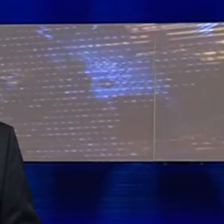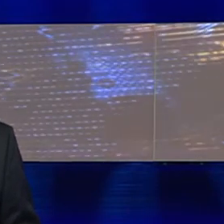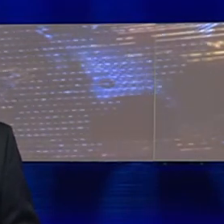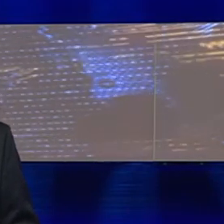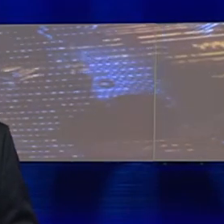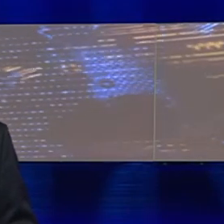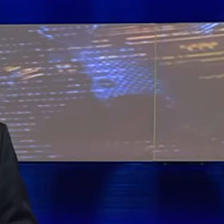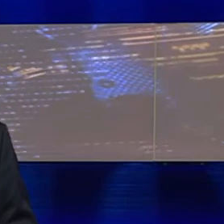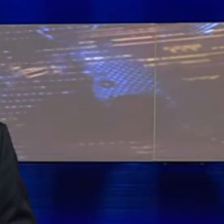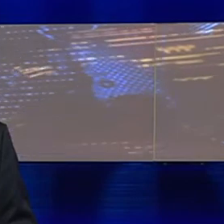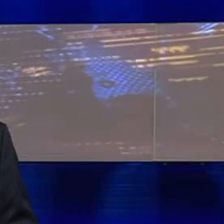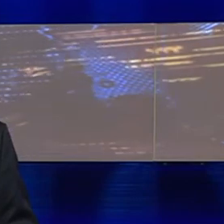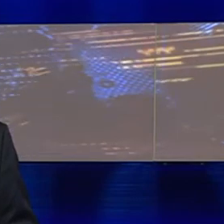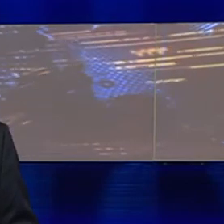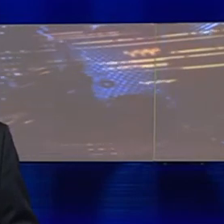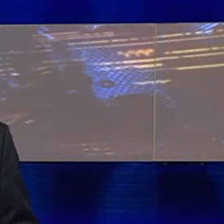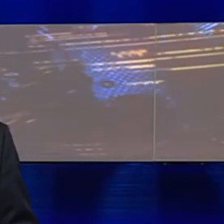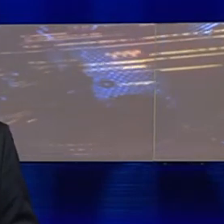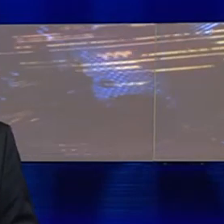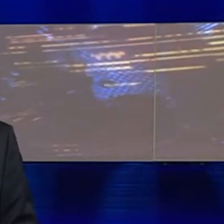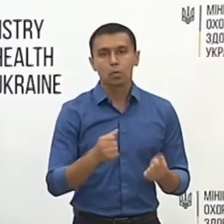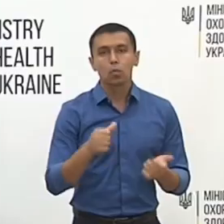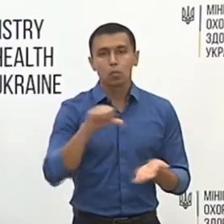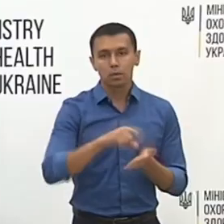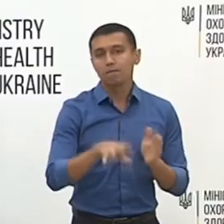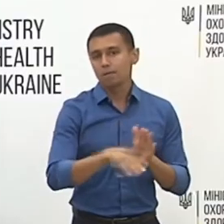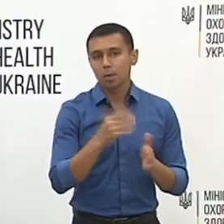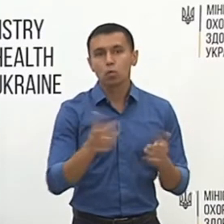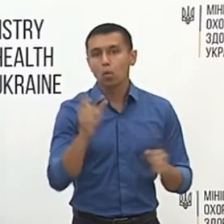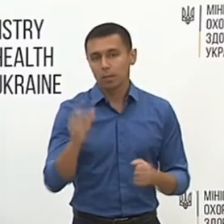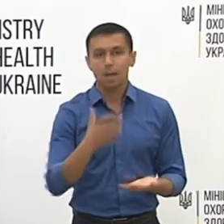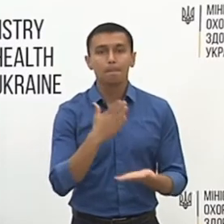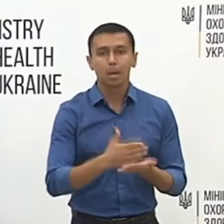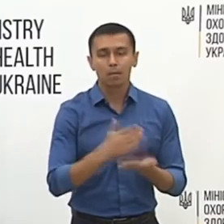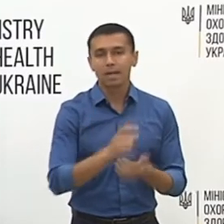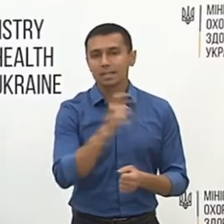приїде спеціально екіпірована мобільна бригада. Якщо людина перебуває